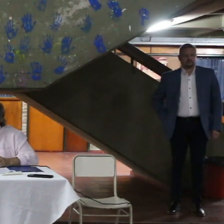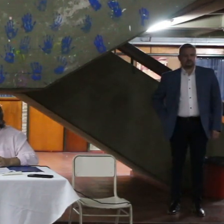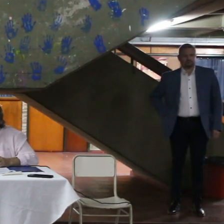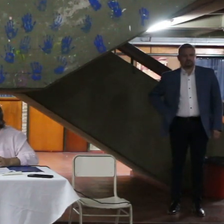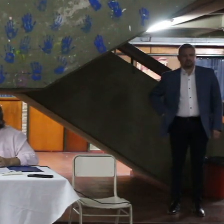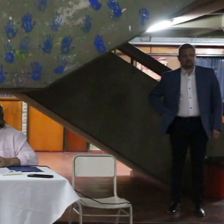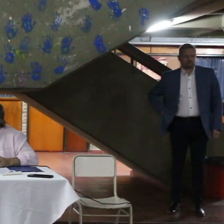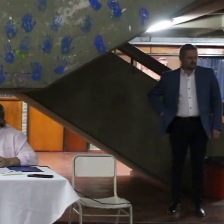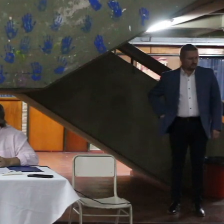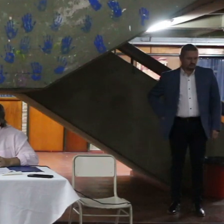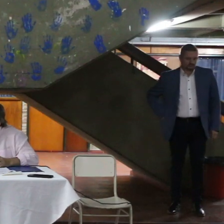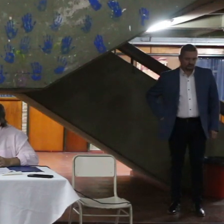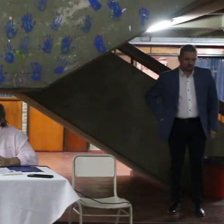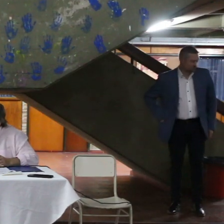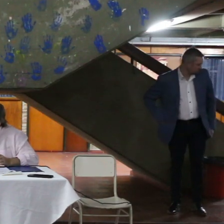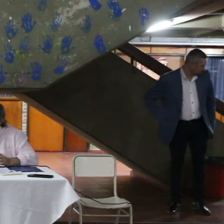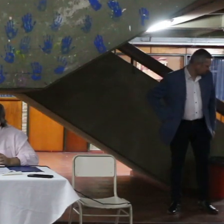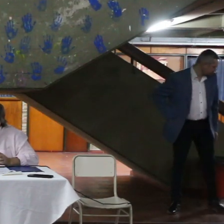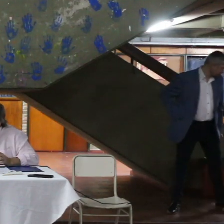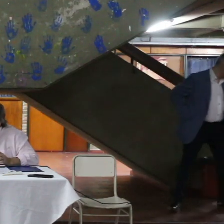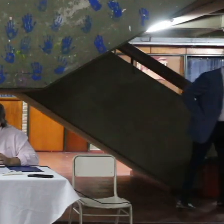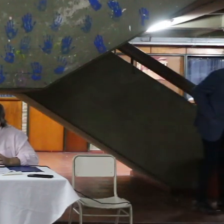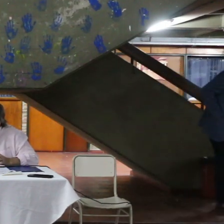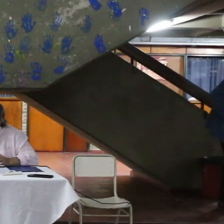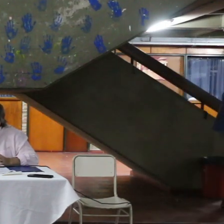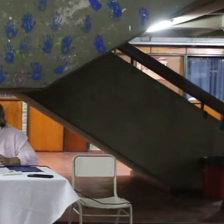y un placer que esté escuchado.